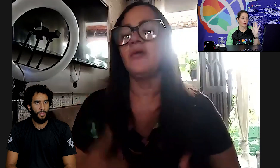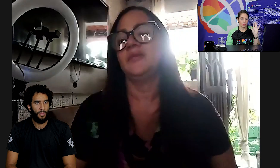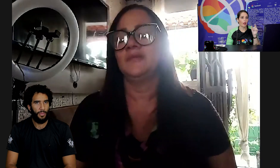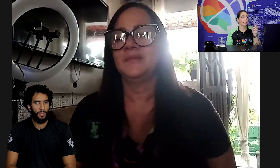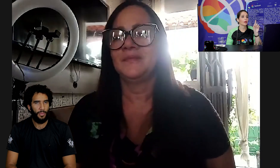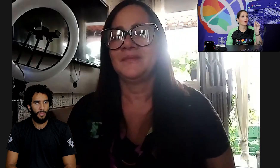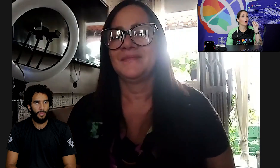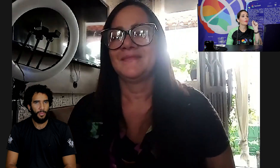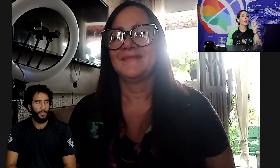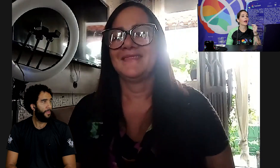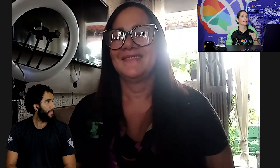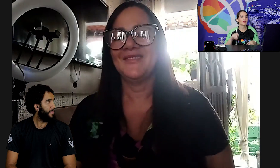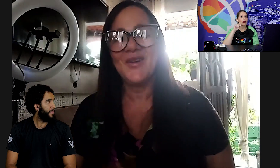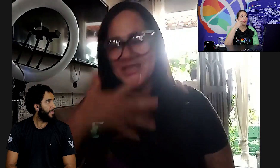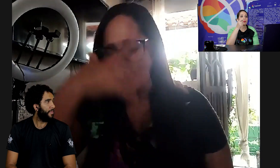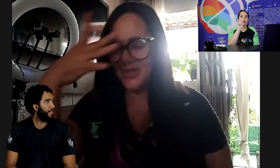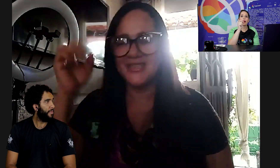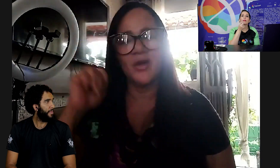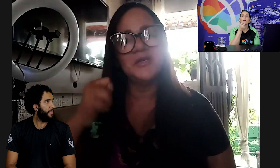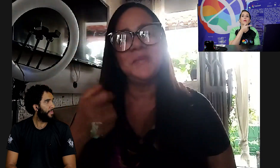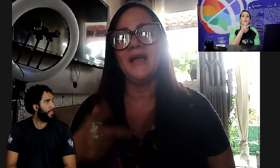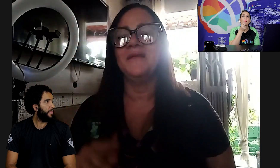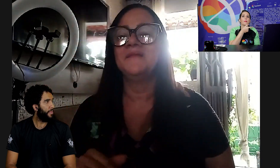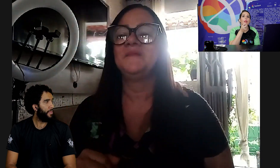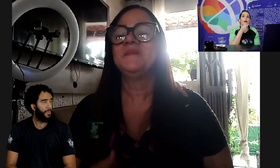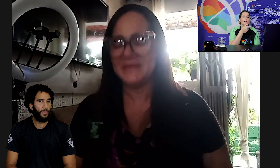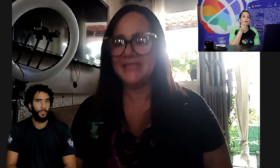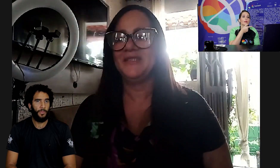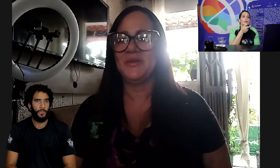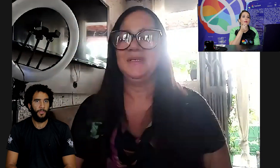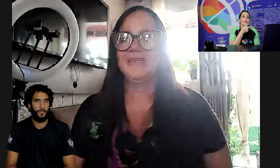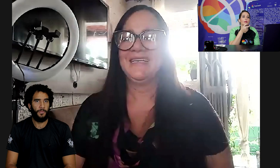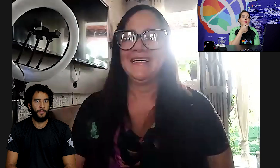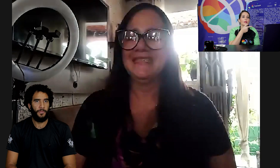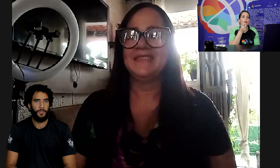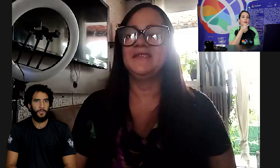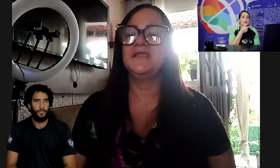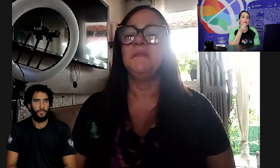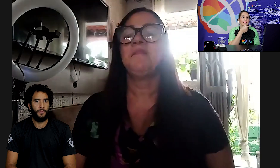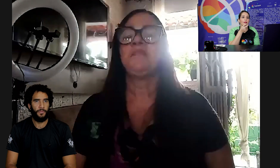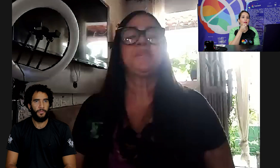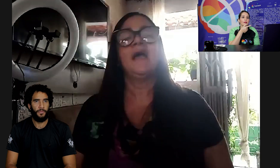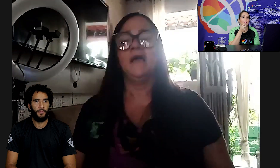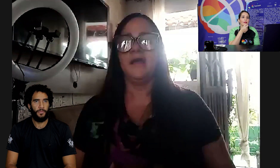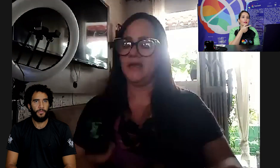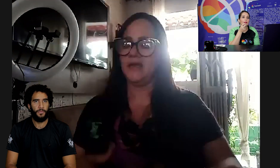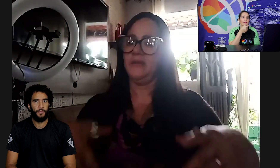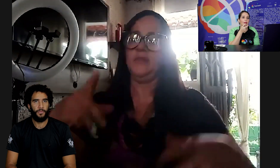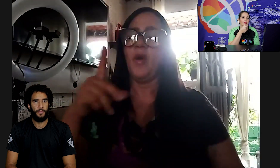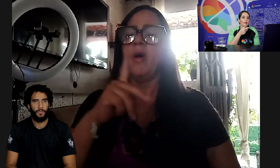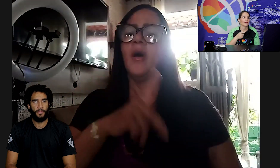claro. Tá, então, ó, piada, o sinal de piada. Piada. Isso. Sim.